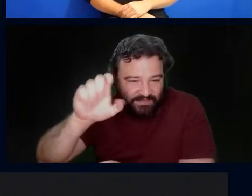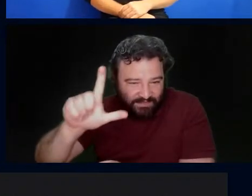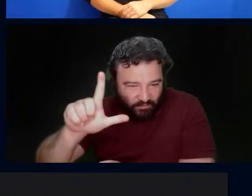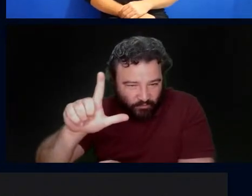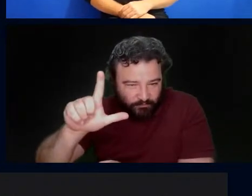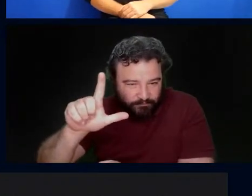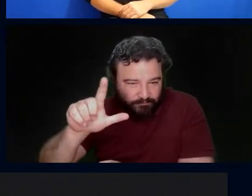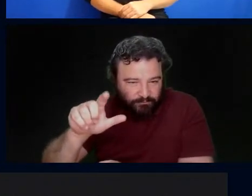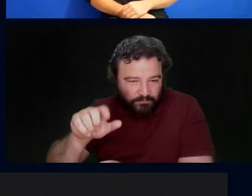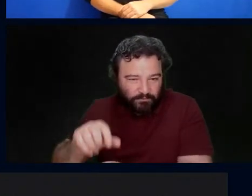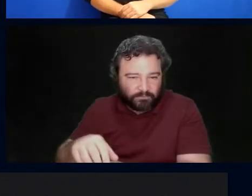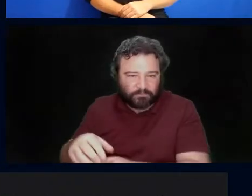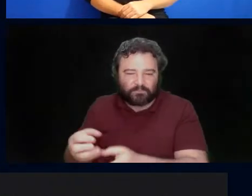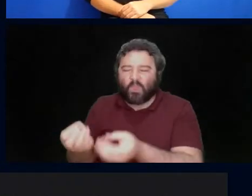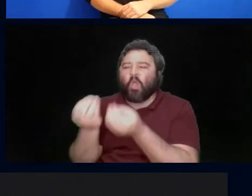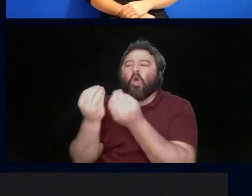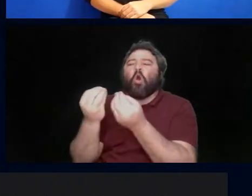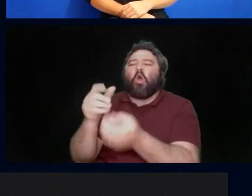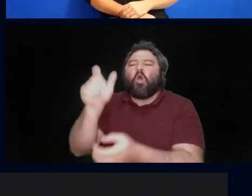A pergunta do